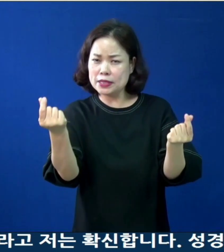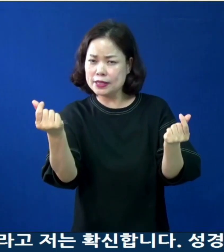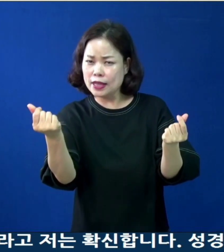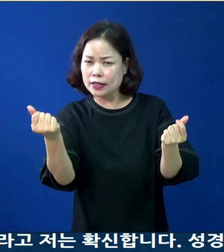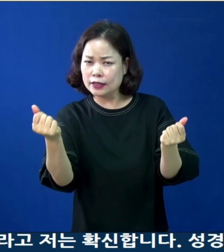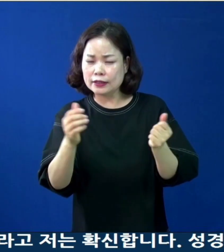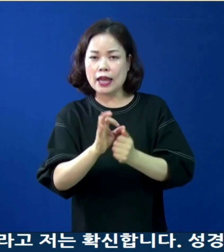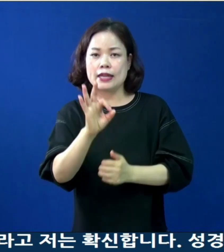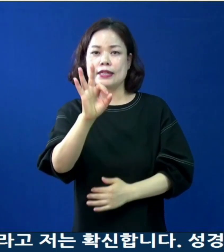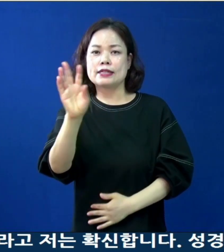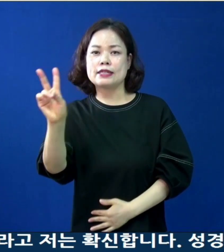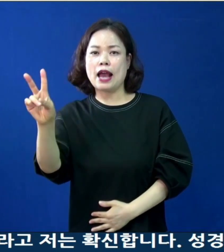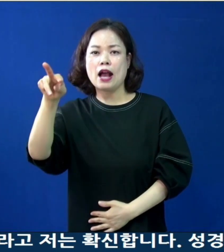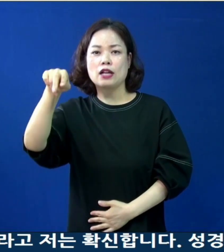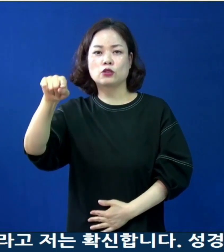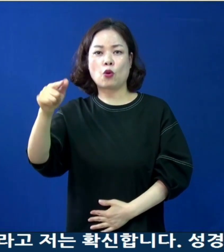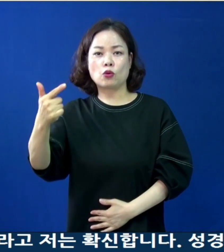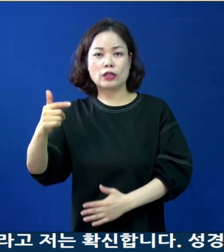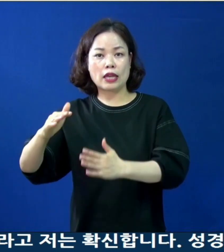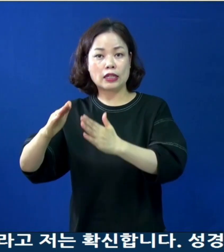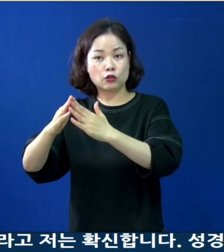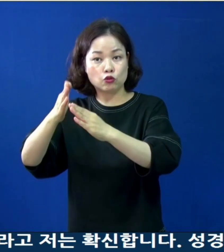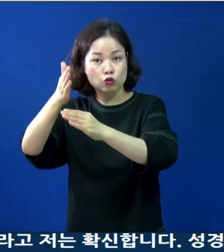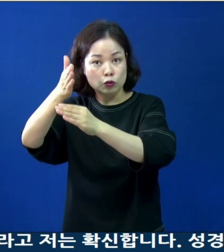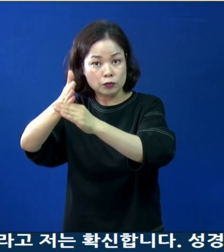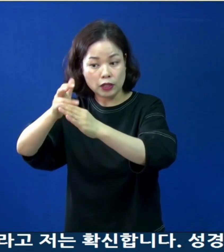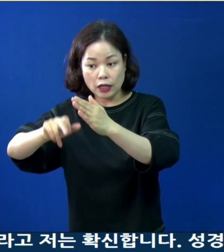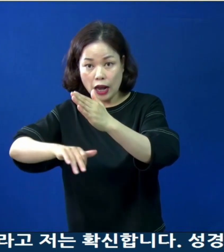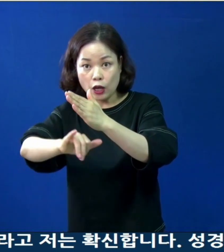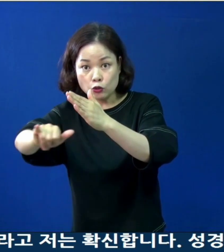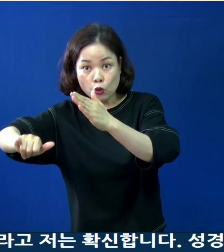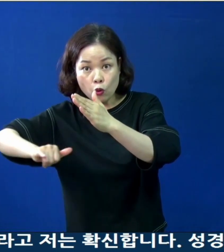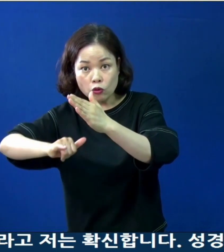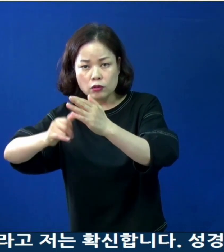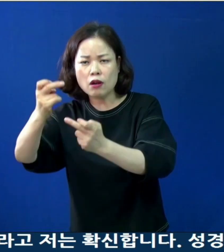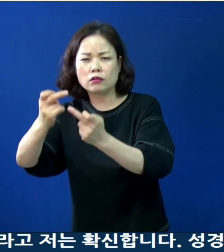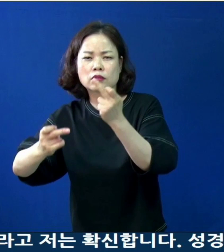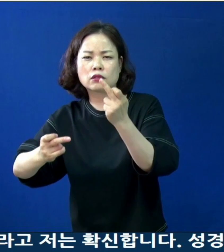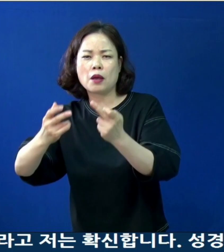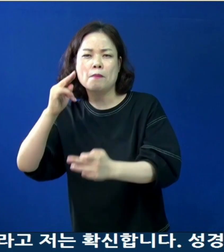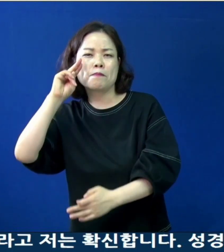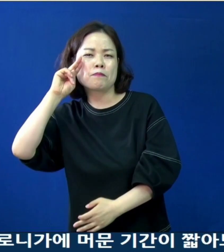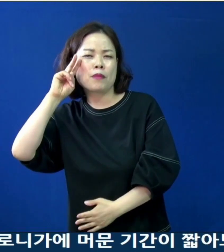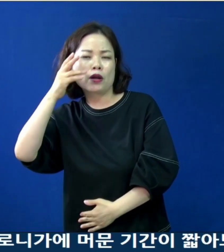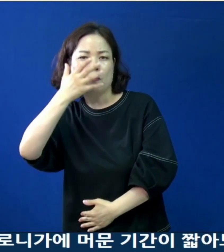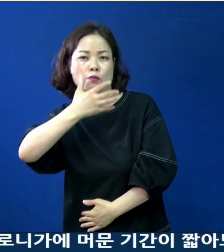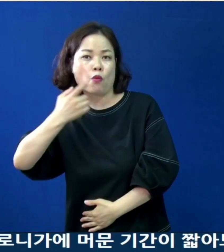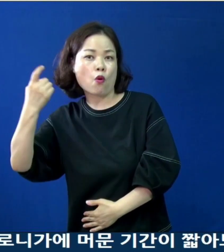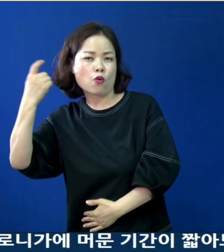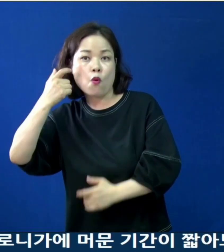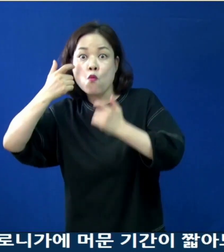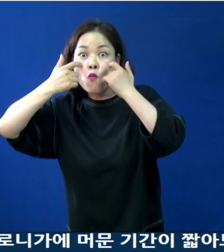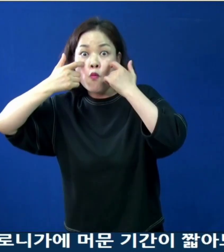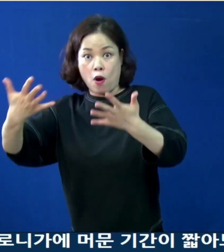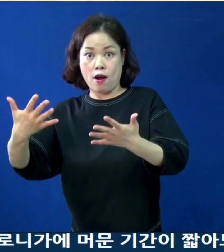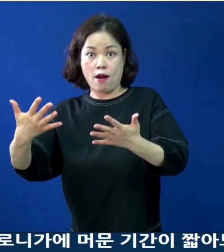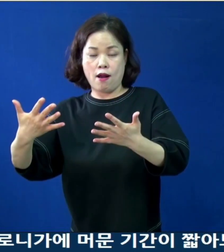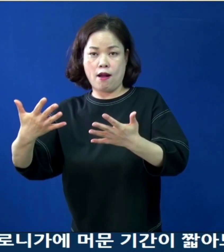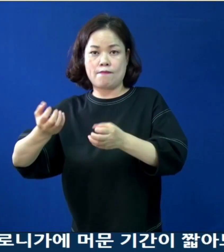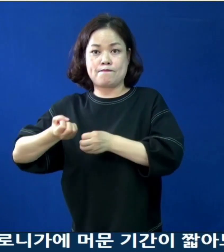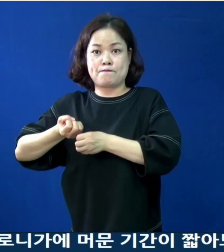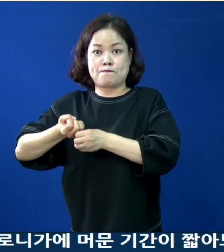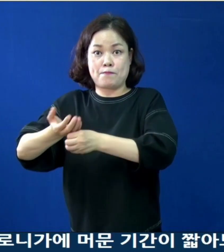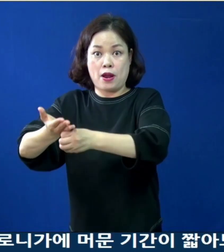집을 중심으로 야손의 가족 및 형제들에게 복음을 바울은 착실하고 확실하게